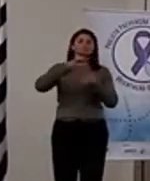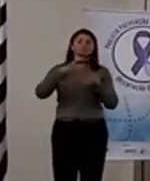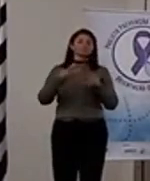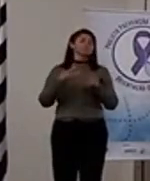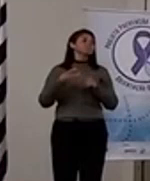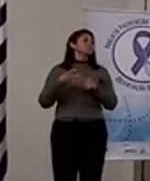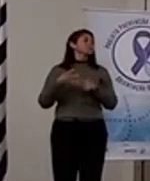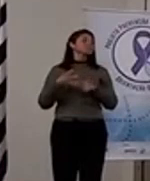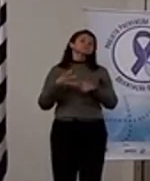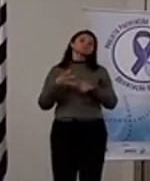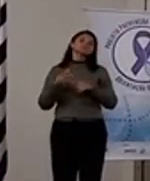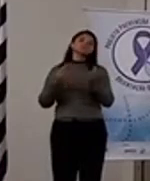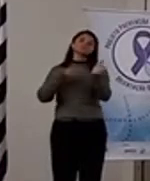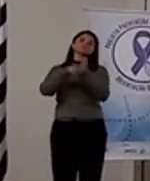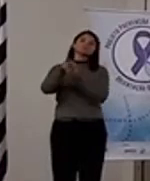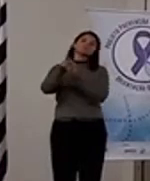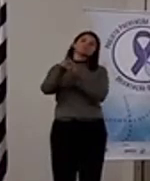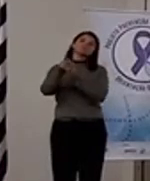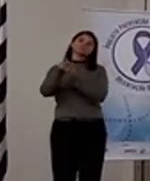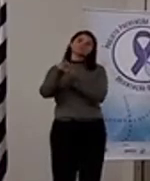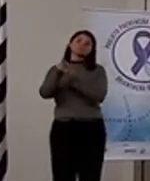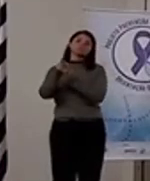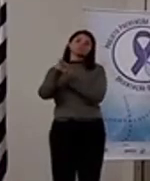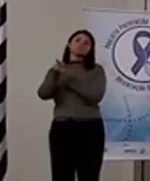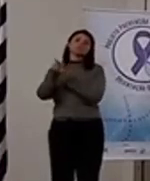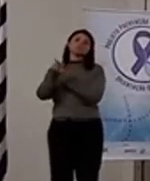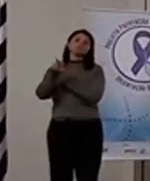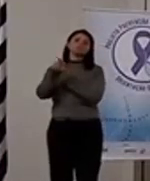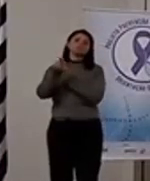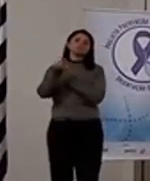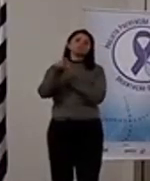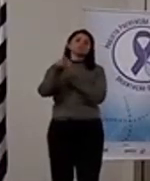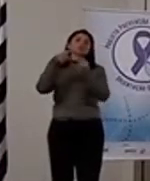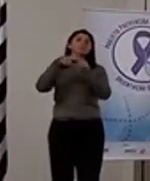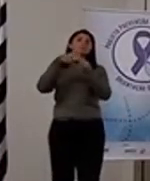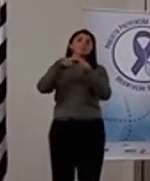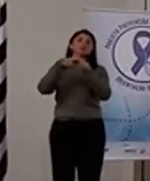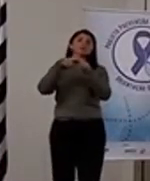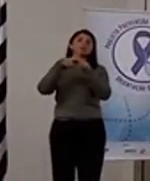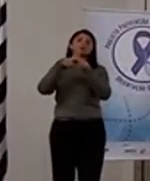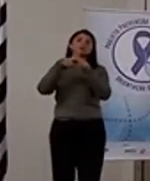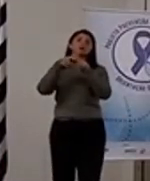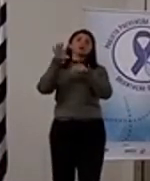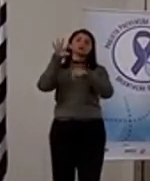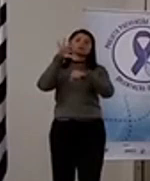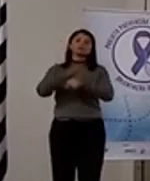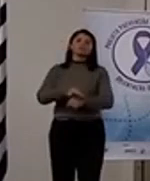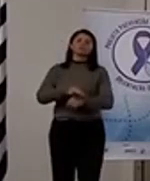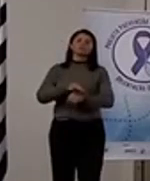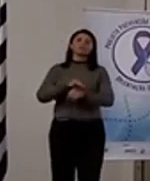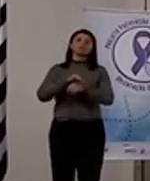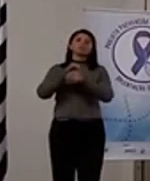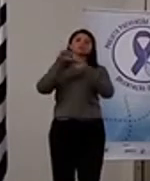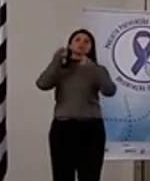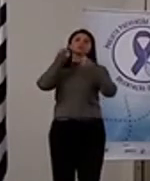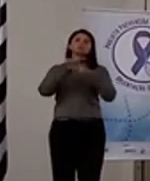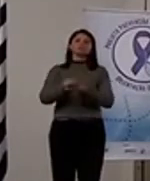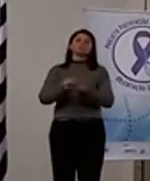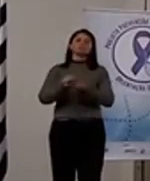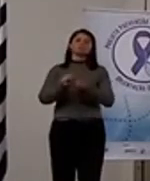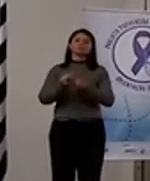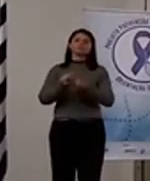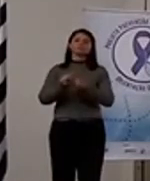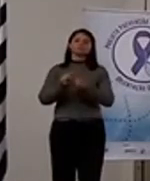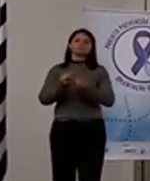A pergunta é, que é esse azão aqui, né? Porque essa é uma doença o quê? Dominante. A doença dominante, basta ter um gene